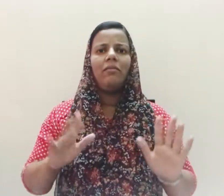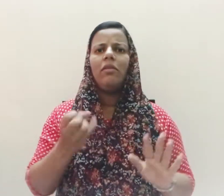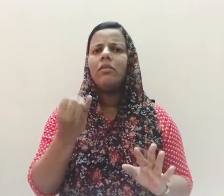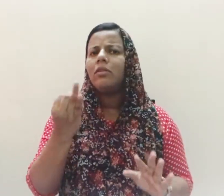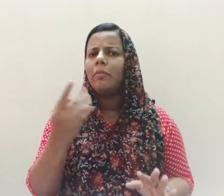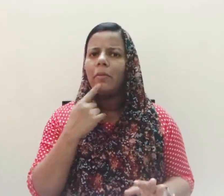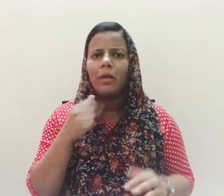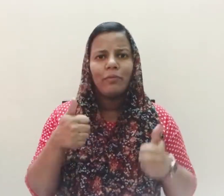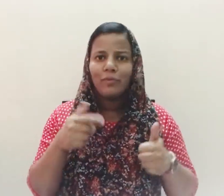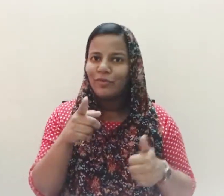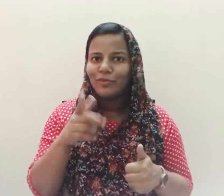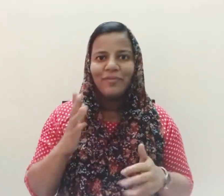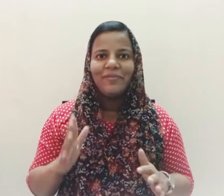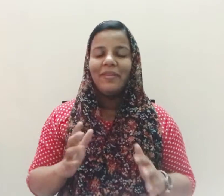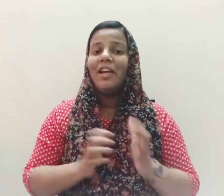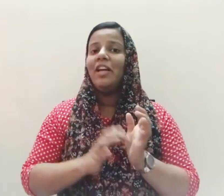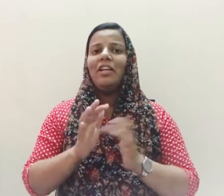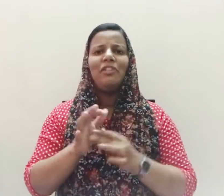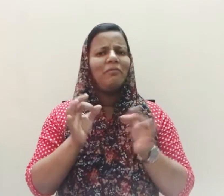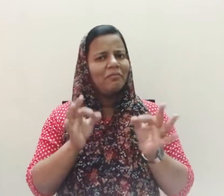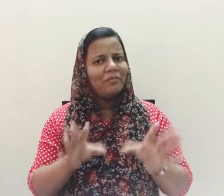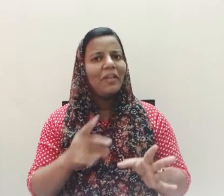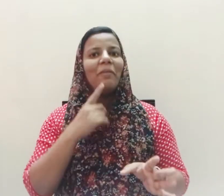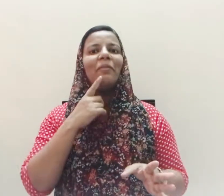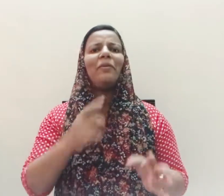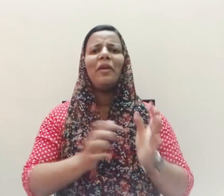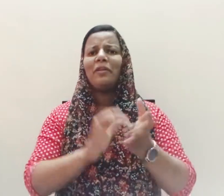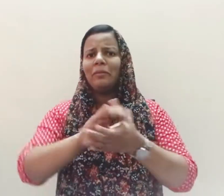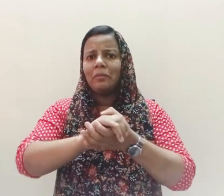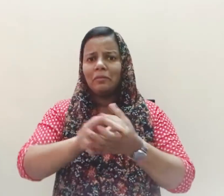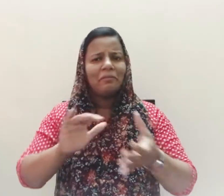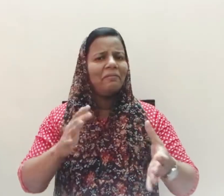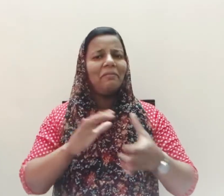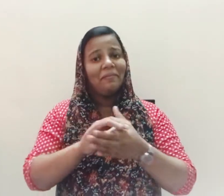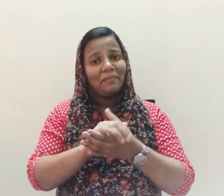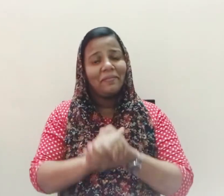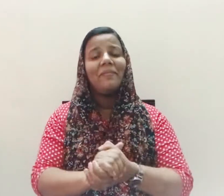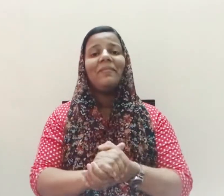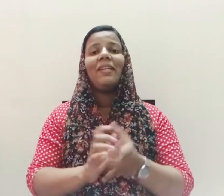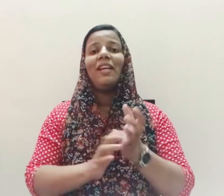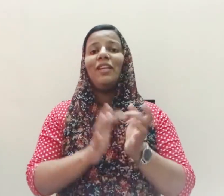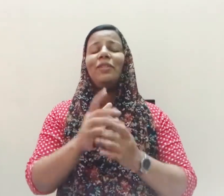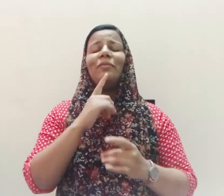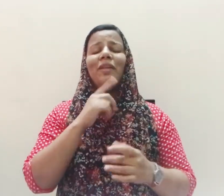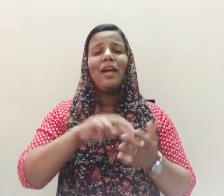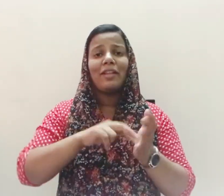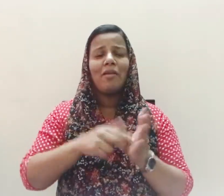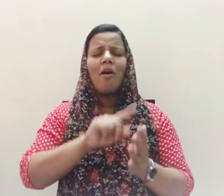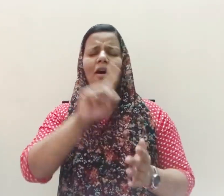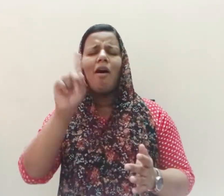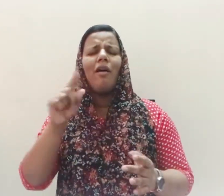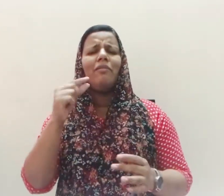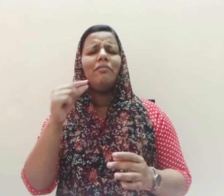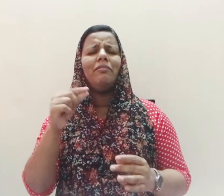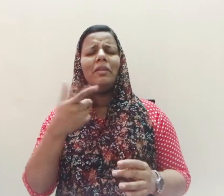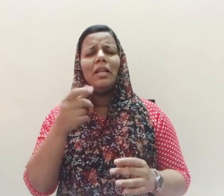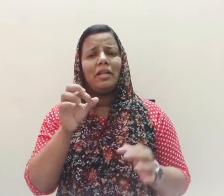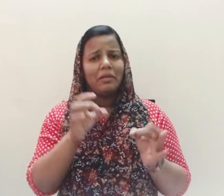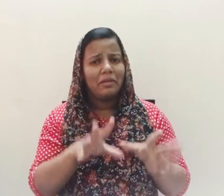പേർക്ക് പറയാൻ കഴിയും, കർത്താവ് പറഞ്ഞു ഞാൻ നിന്നെ ഉപേക്ഷിക്കത്തില്ല, ഞാൻ നിന്നെ കൈവിട്ട് കളയത്തില്ല. അർത്ഥം ഇത്രയുമേ ഉള്ളൂ, ആരൊക്കെ കൈവിട്ടാലും ഒന്നുമില്ലെന്ന്